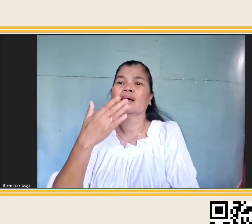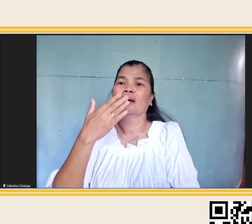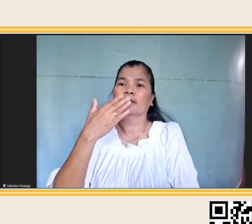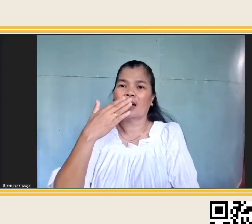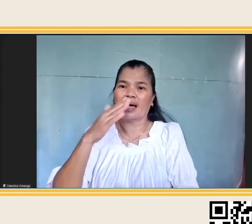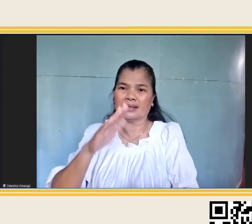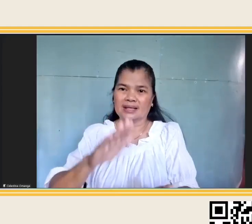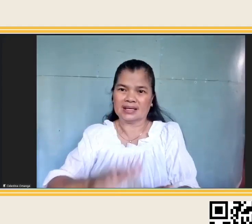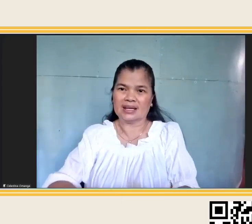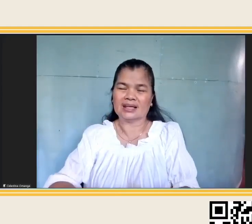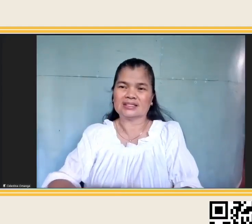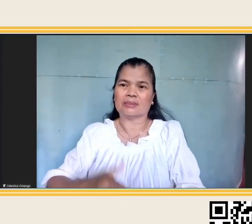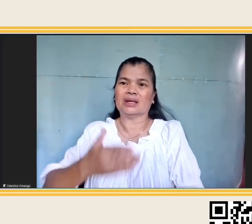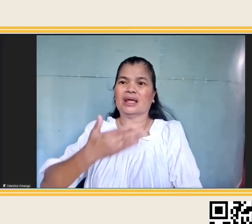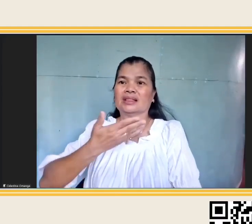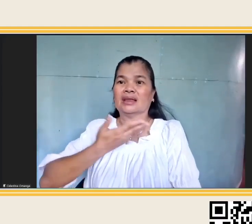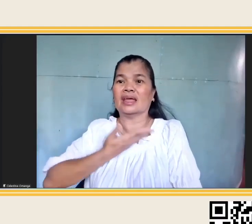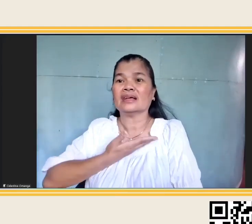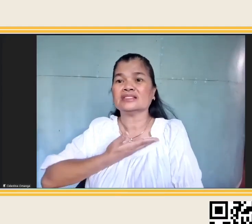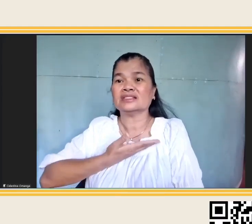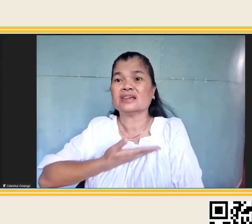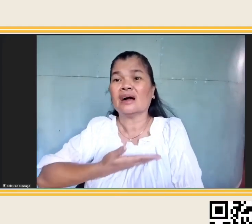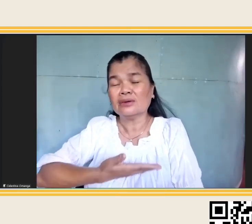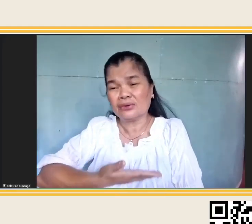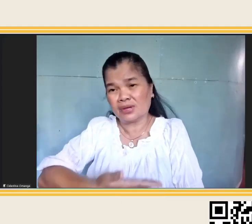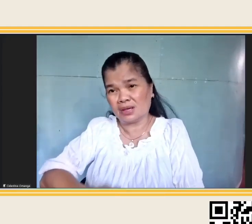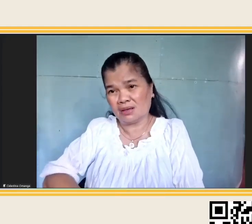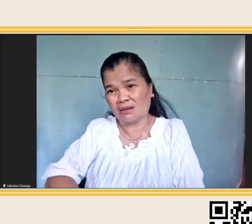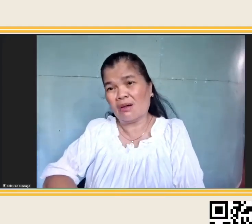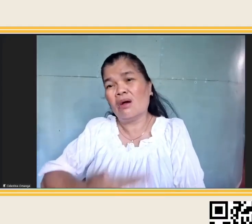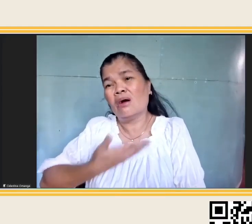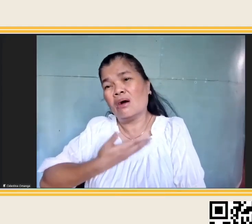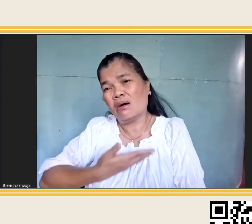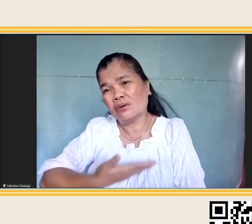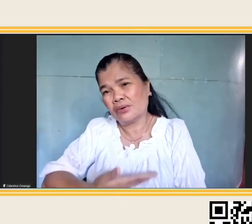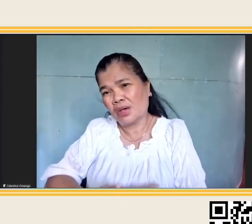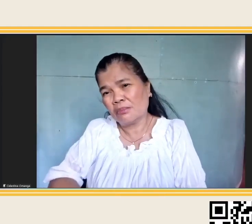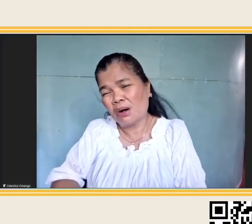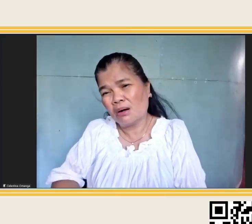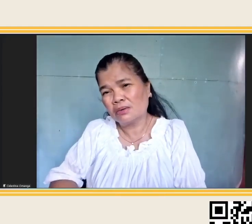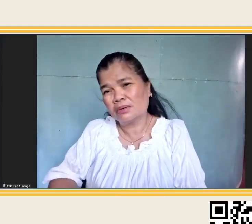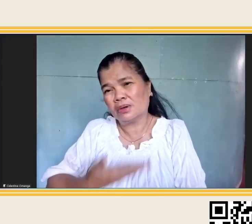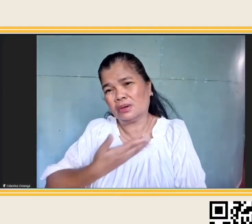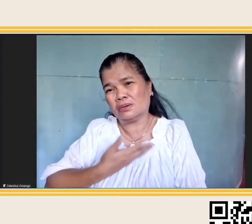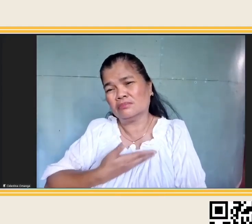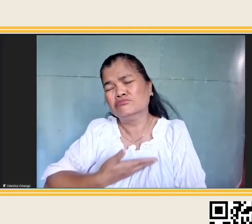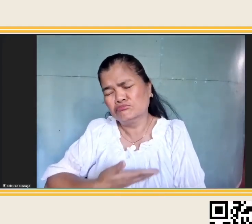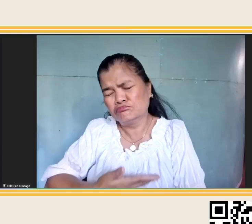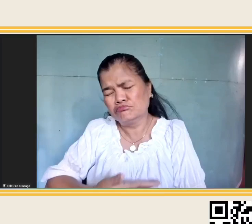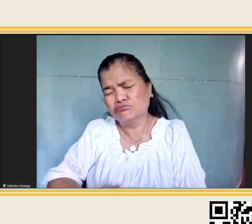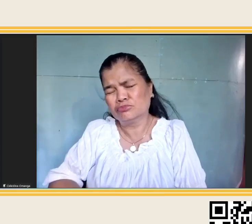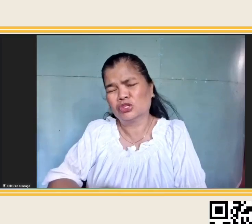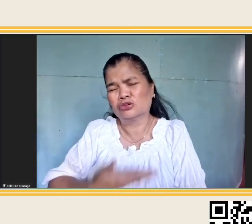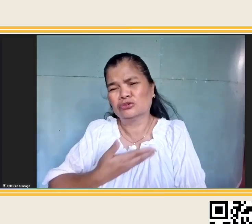Then, bad. Kanina nasabi natin. Next is hungry. Hungry, I'm hungry.